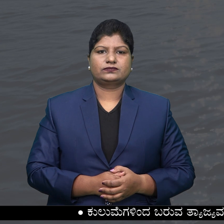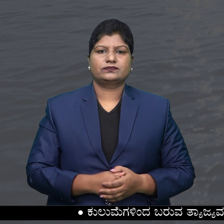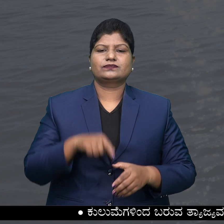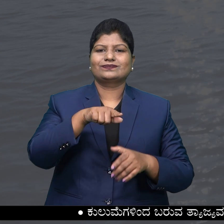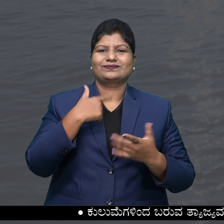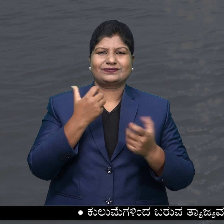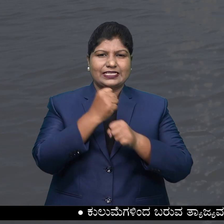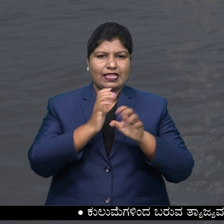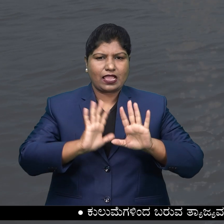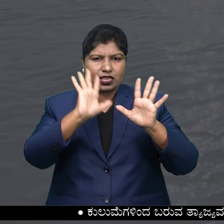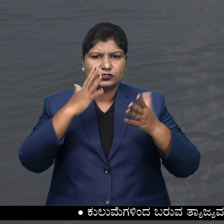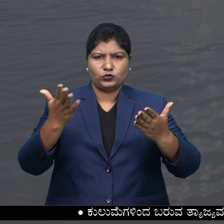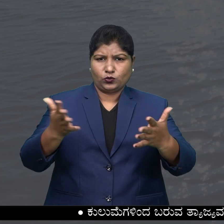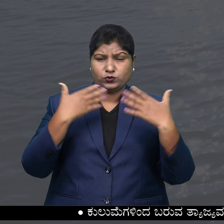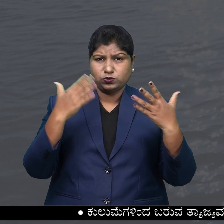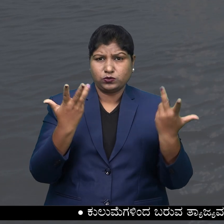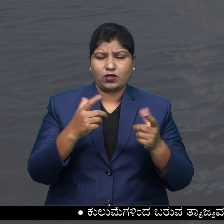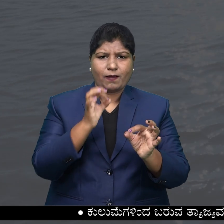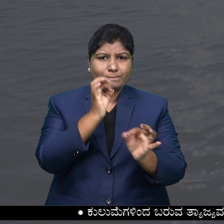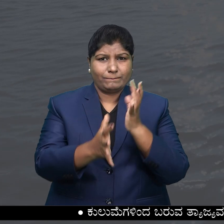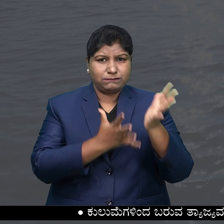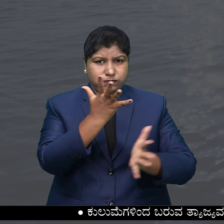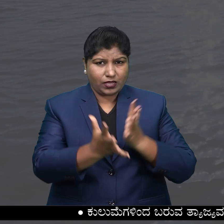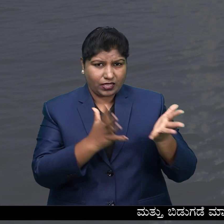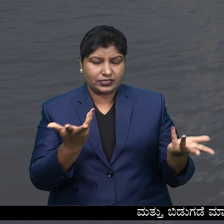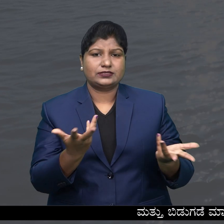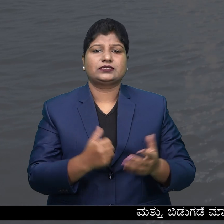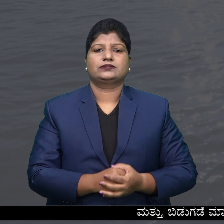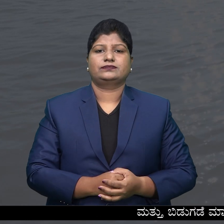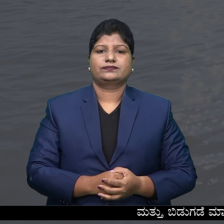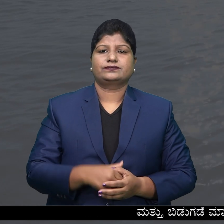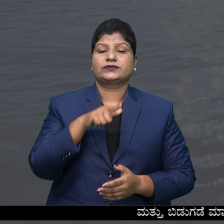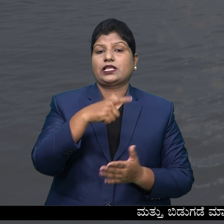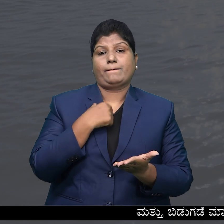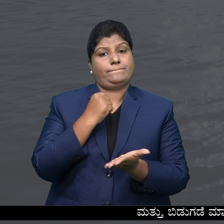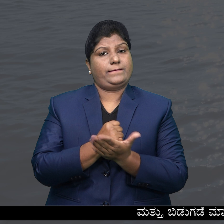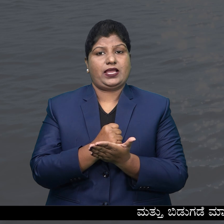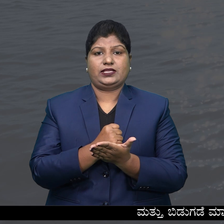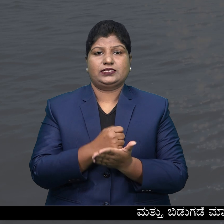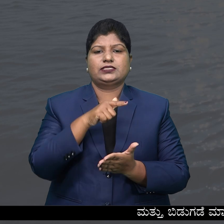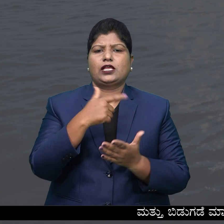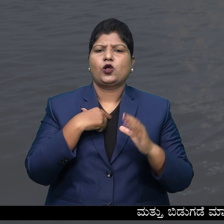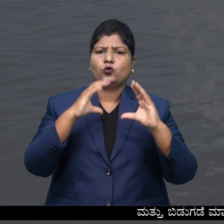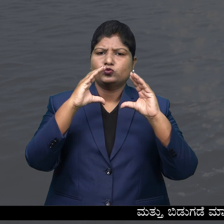ಕುಲುಮೆಗಳಿಂದ ಬರುವ ತ್ಯಾಜ್ಯವನ್ನ ಕೋಣೆಯ ಉಷ್ಣಾಂಶಕ್ಕೆ ತಂಪಾಗಿಸಬೇಕು ಮತ್ತು ಬಿಡುಗಡೆ ಮಾಡುವ ಮೊದಲು ಸಂಸ್ಕರಿಸಬೇಕು.